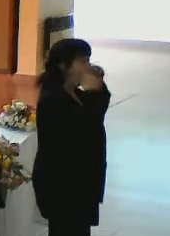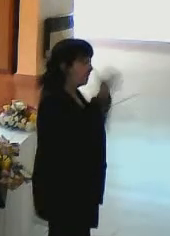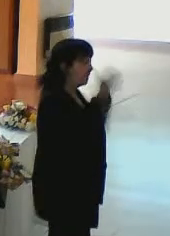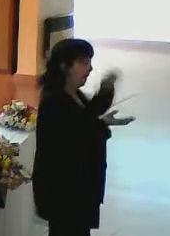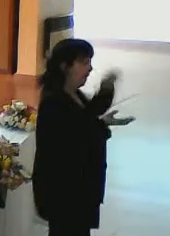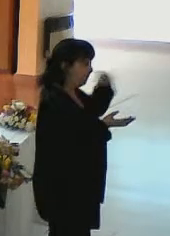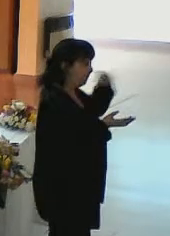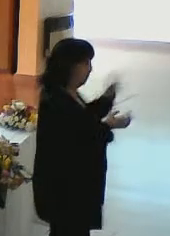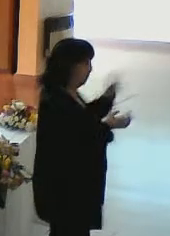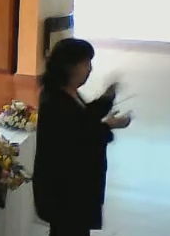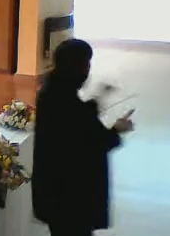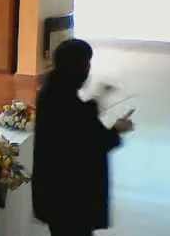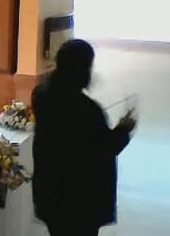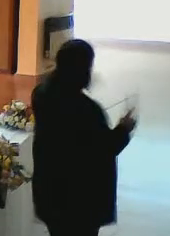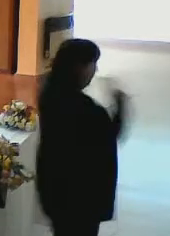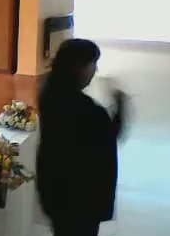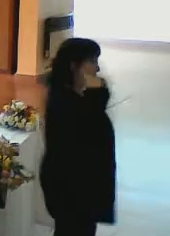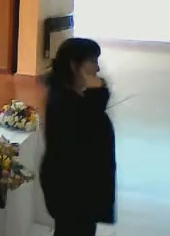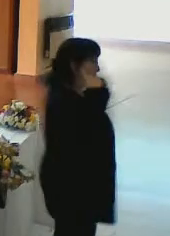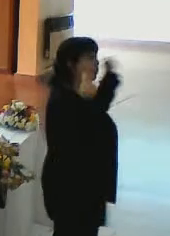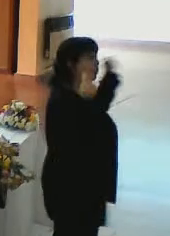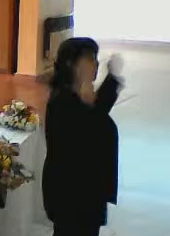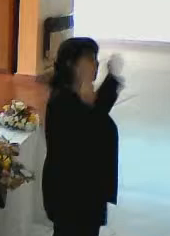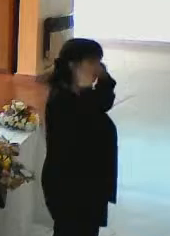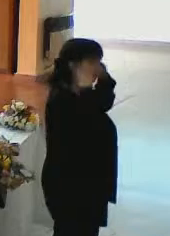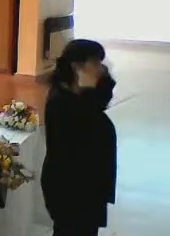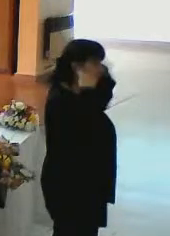muy importante, también se lo hacemos con un chico.